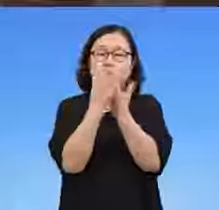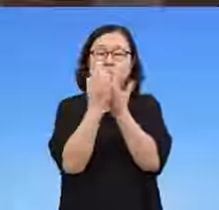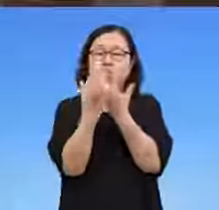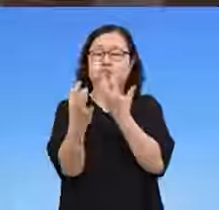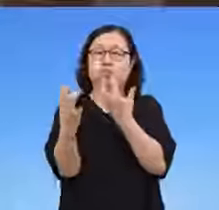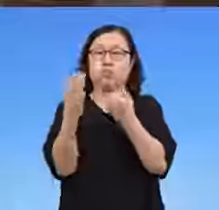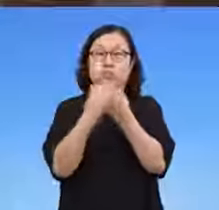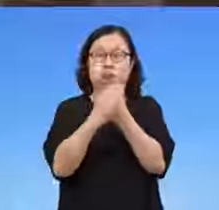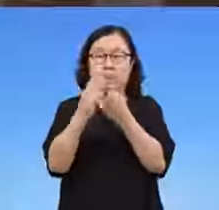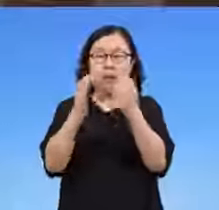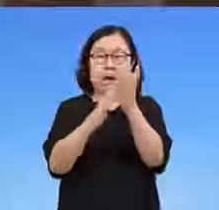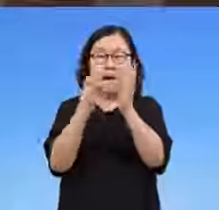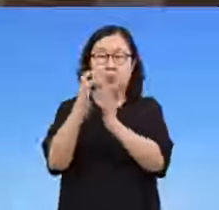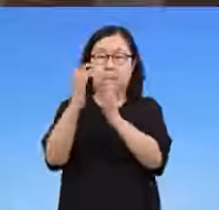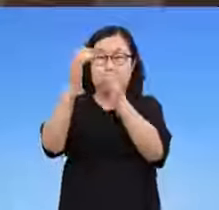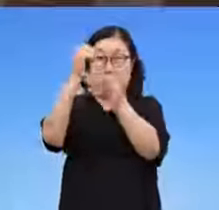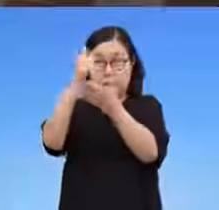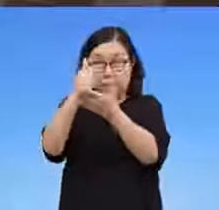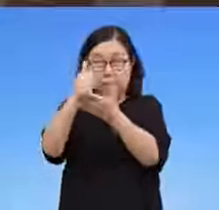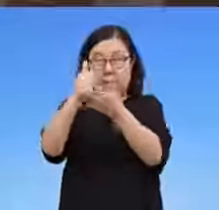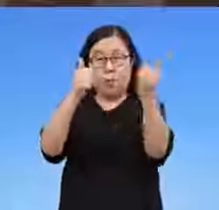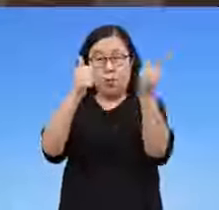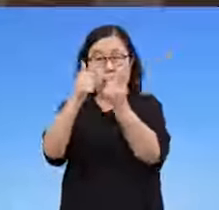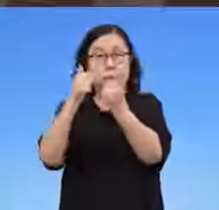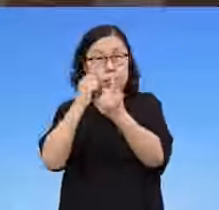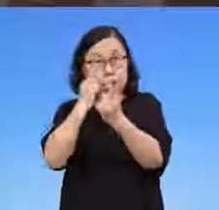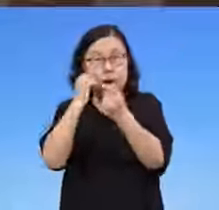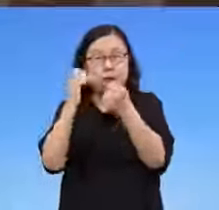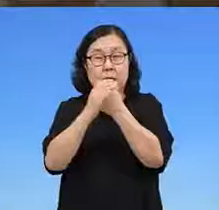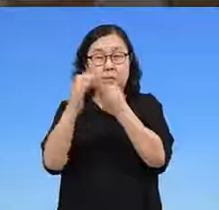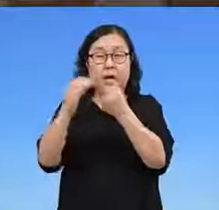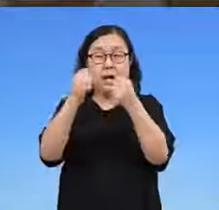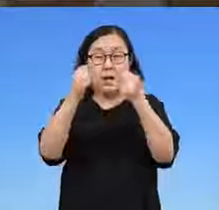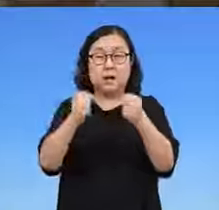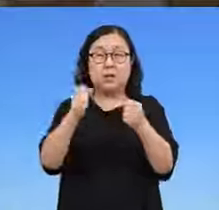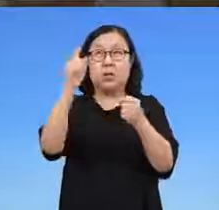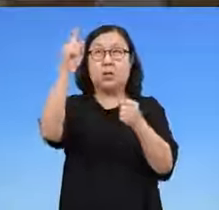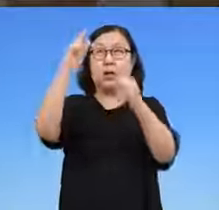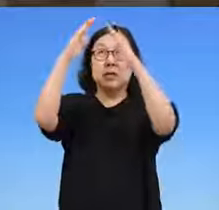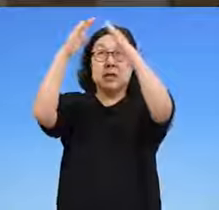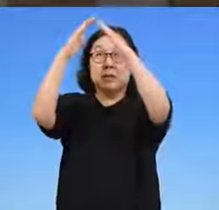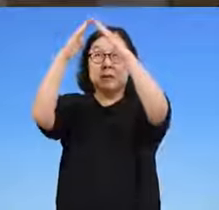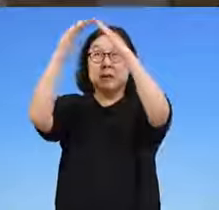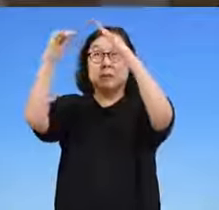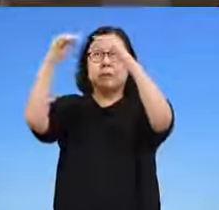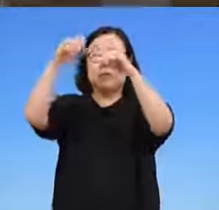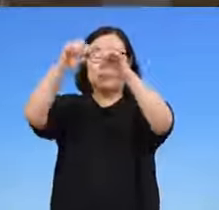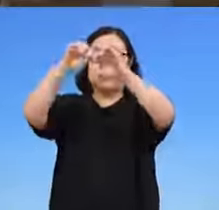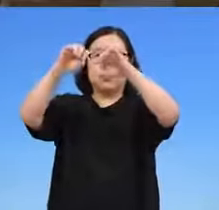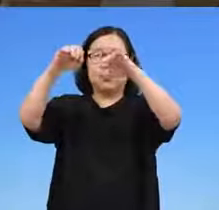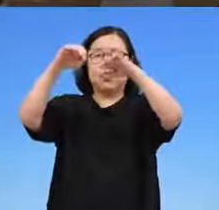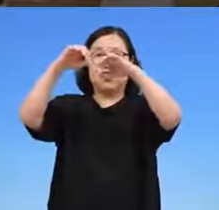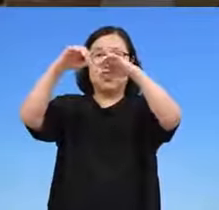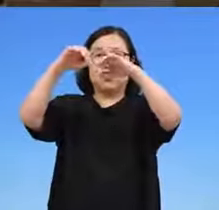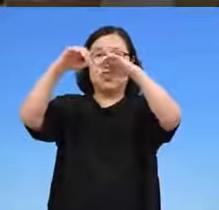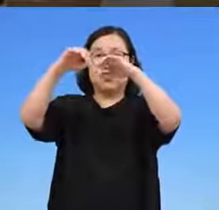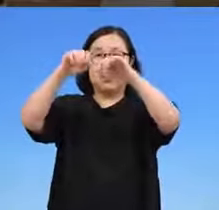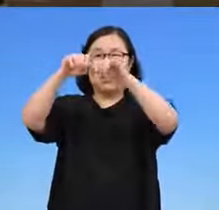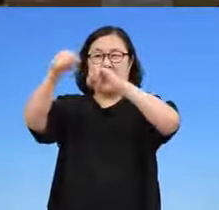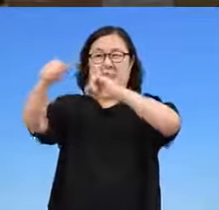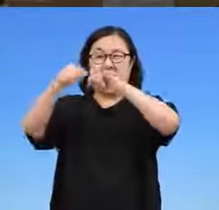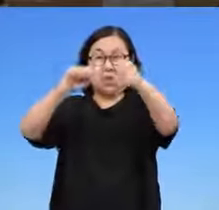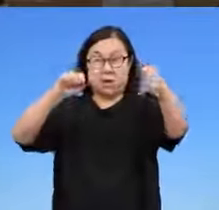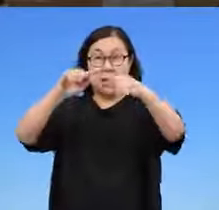데려갈 수 없으므로 그 계신 곳에 지붕을 뜯어 구멍을 내고 중풍병자가 누운 상을